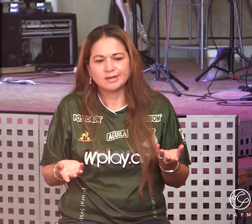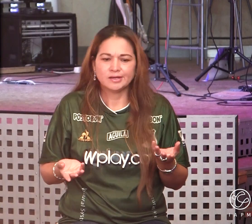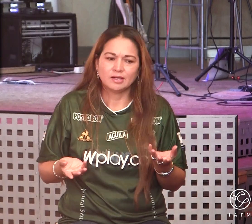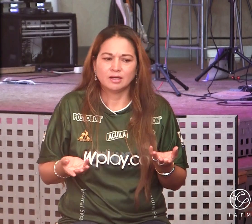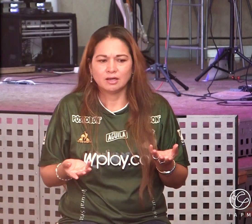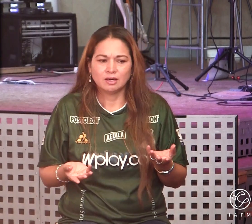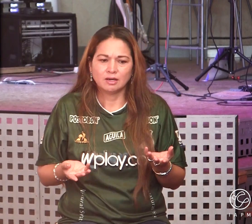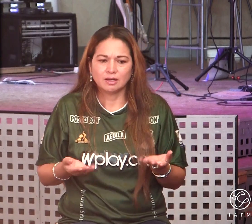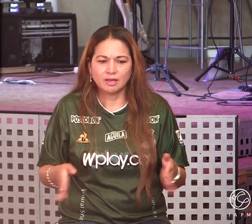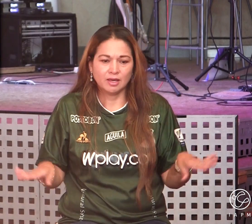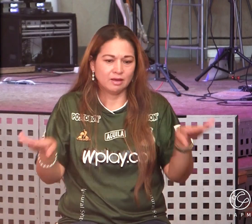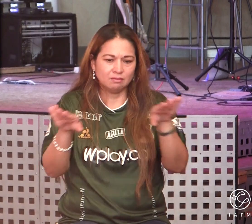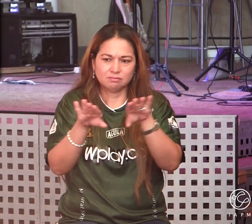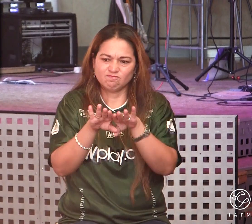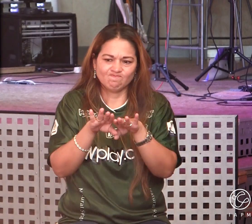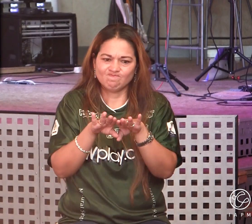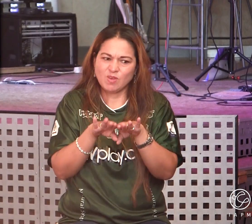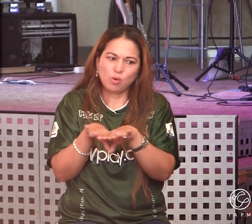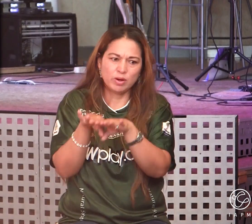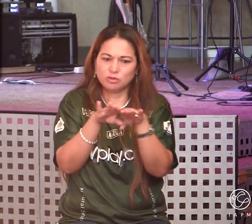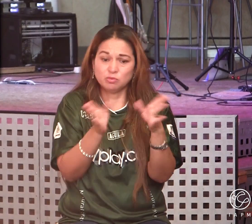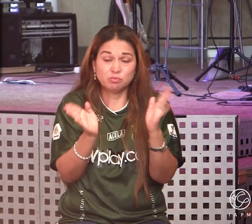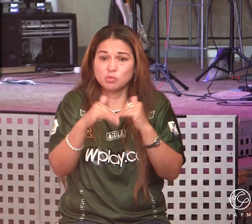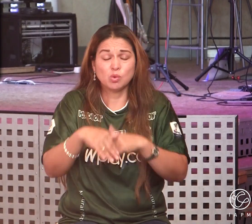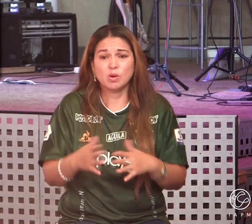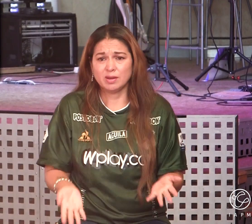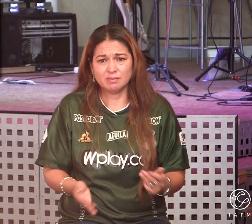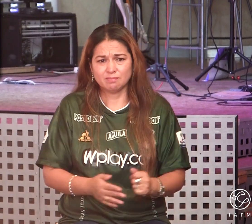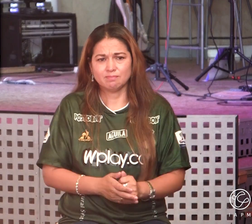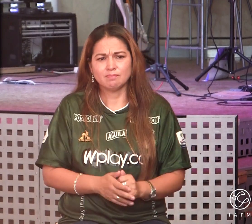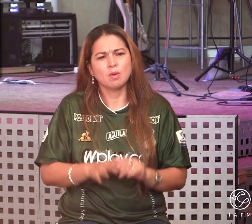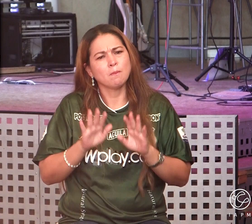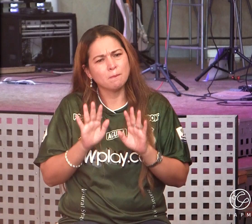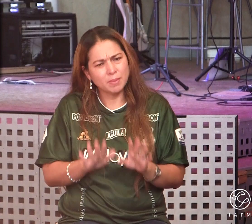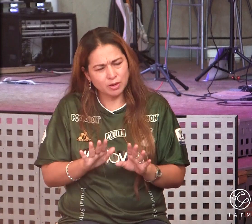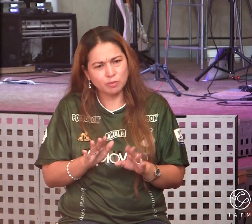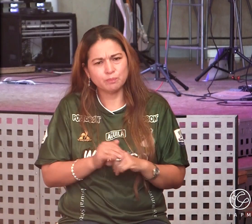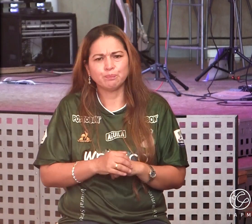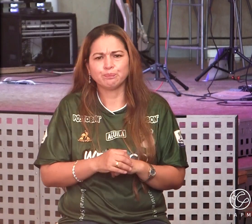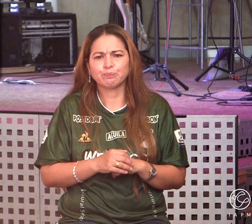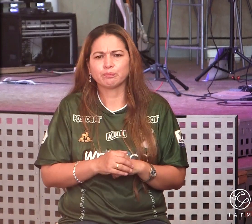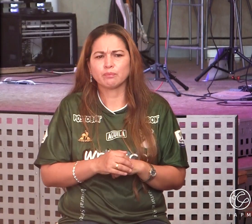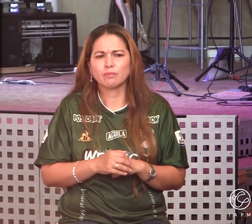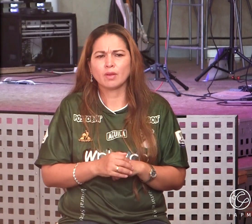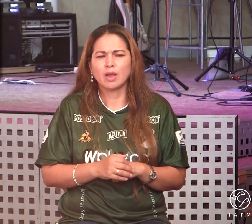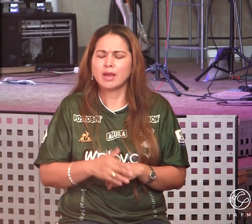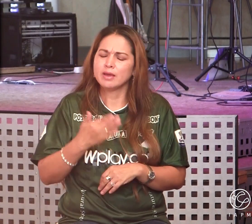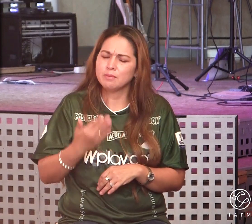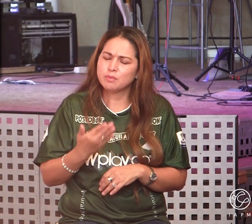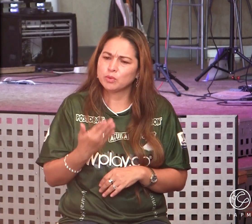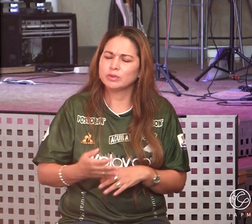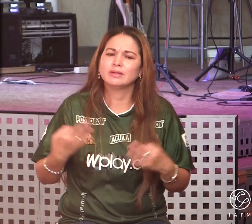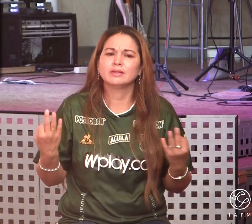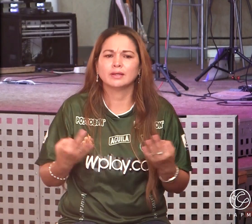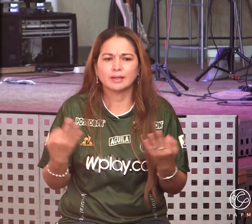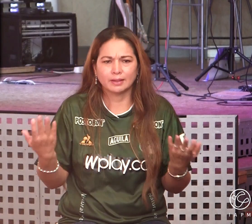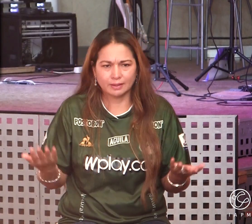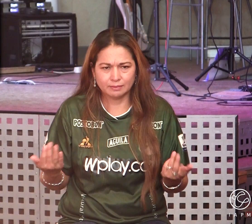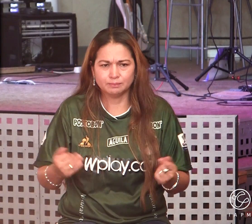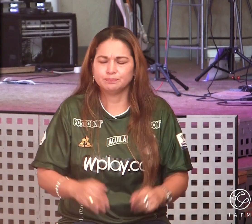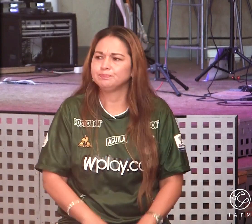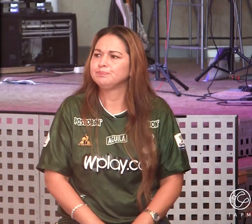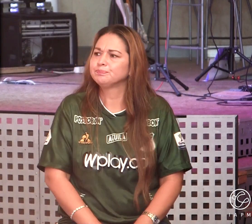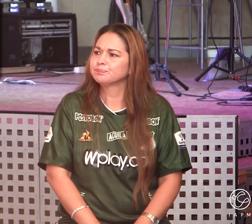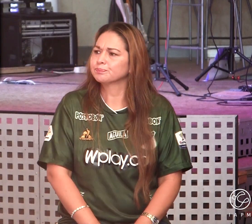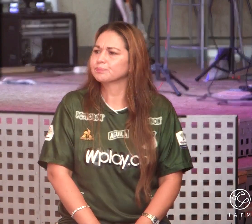cuál es mi postura al respecto, no se preocupen por eso. El tema es que recuerdo muy bien que ellos se